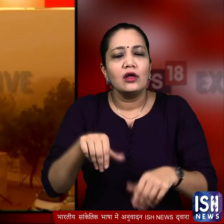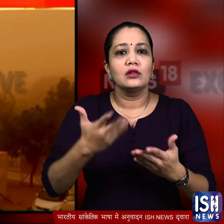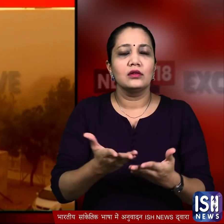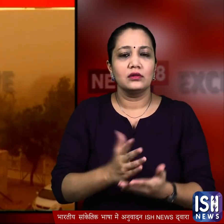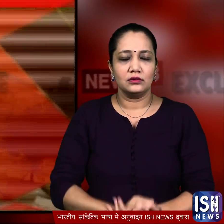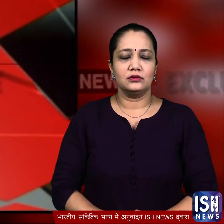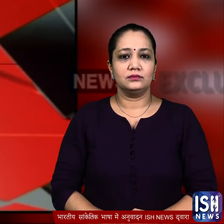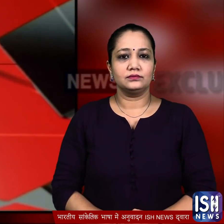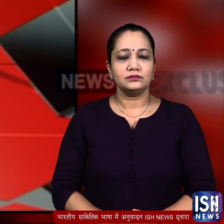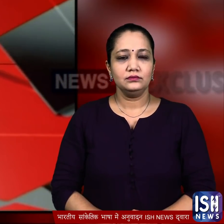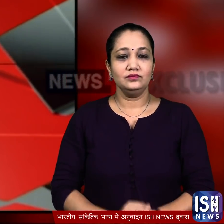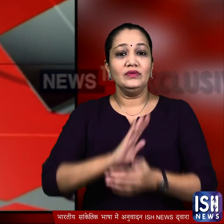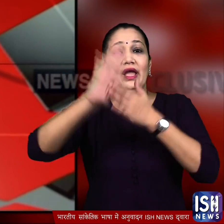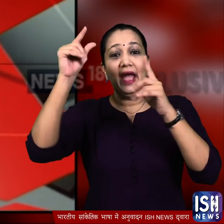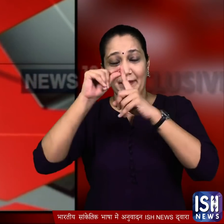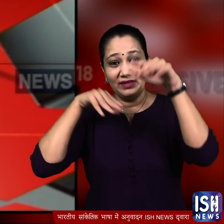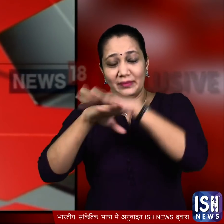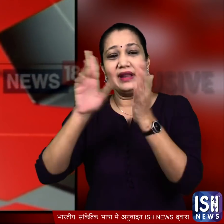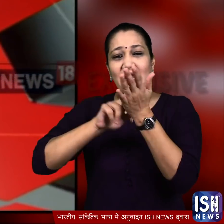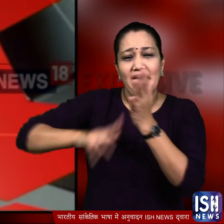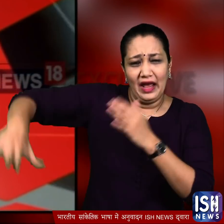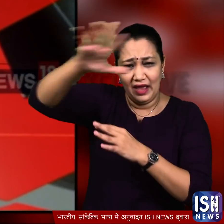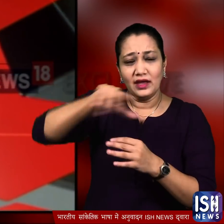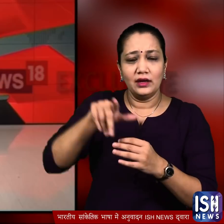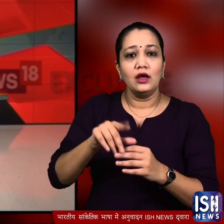भी बंद हो गया। तो वहीं हिमाचल प्रदेश के